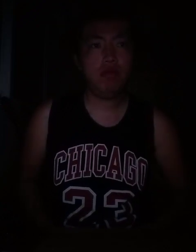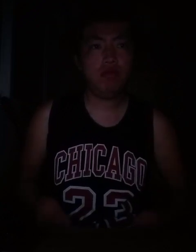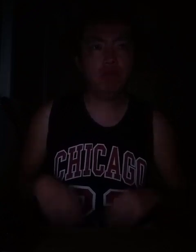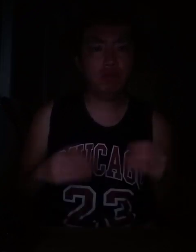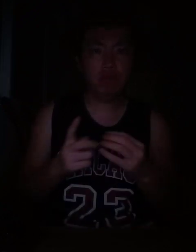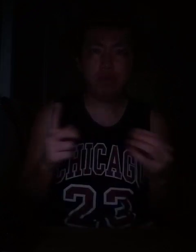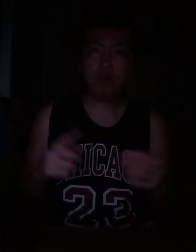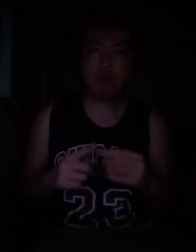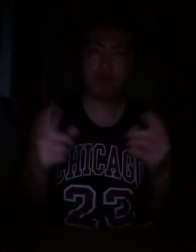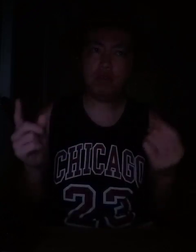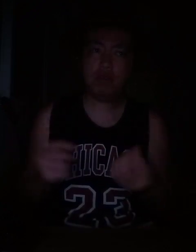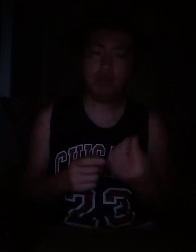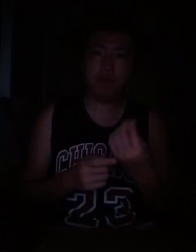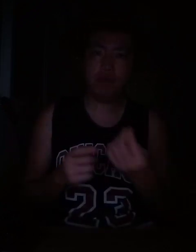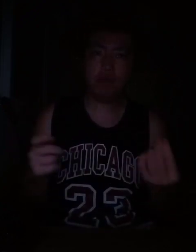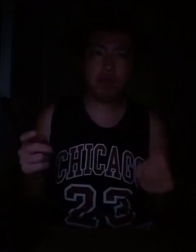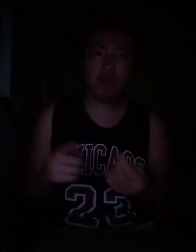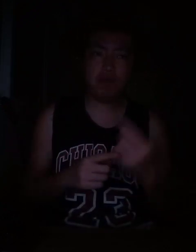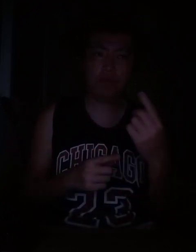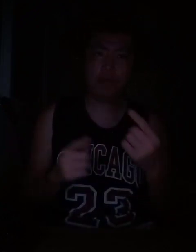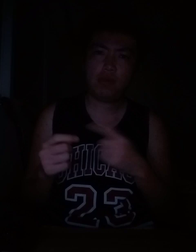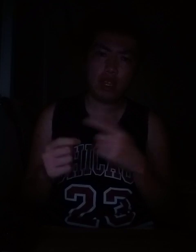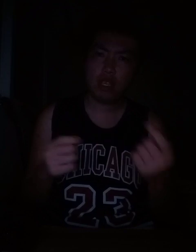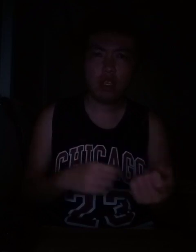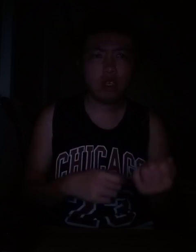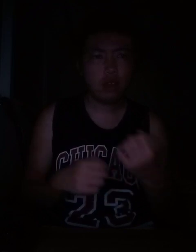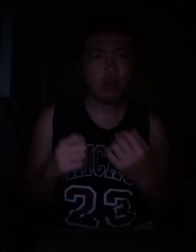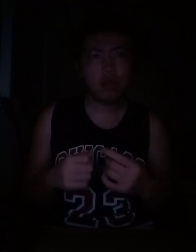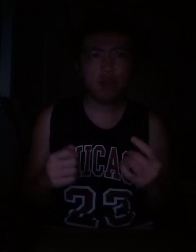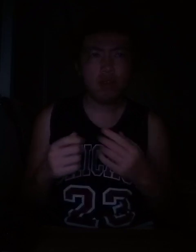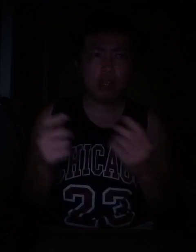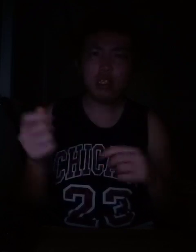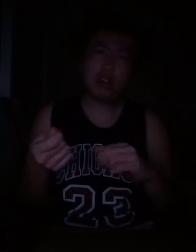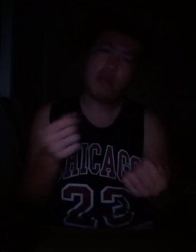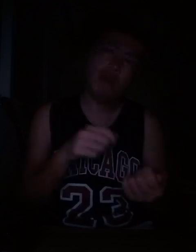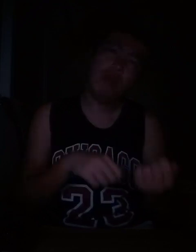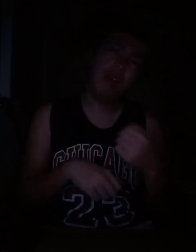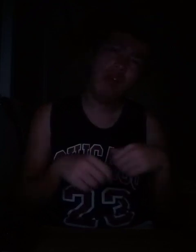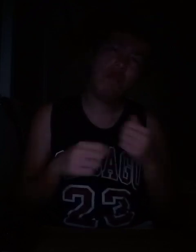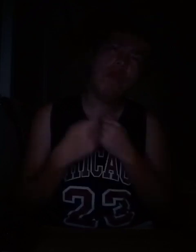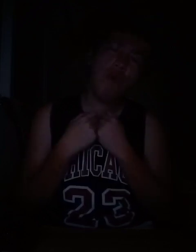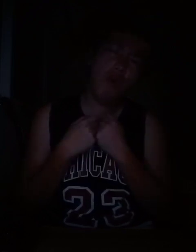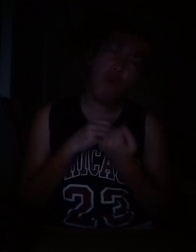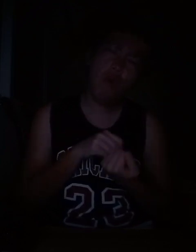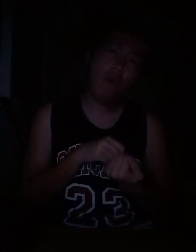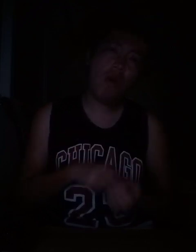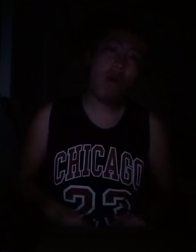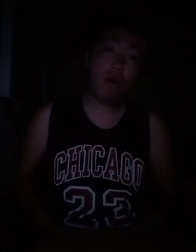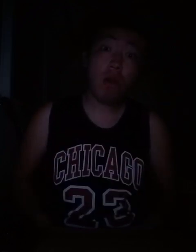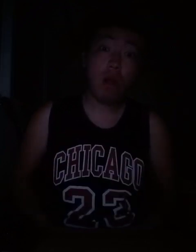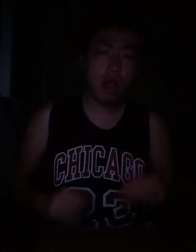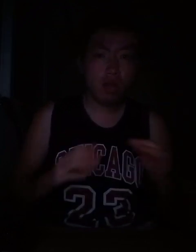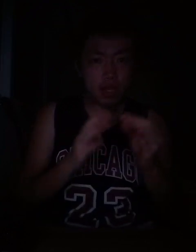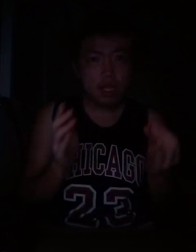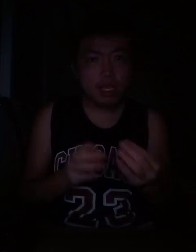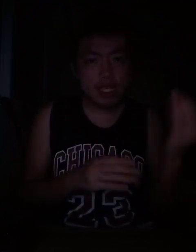지난달 수해 실종자를 수색하다 해병대원 한 명이 급류에 휩쓸려 목숨을 잃었죠. 해병대는 자체 수사단을